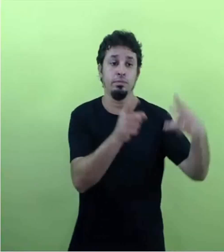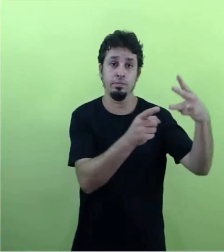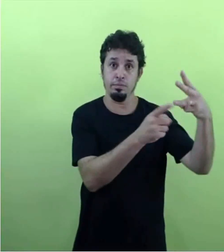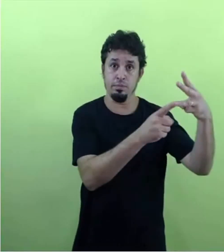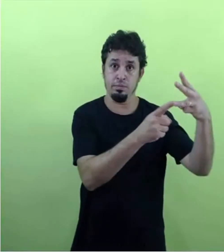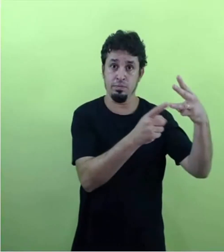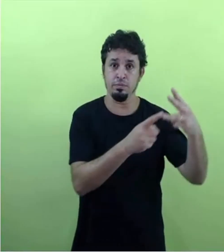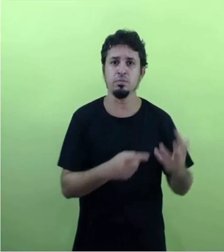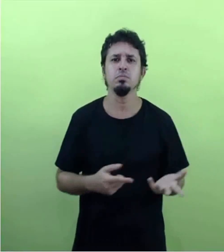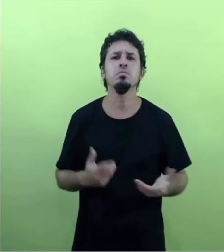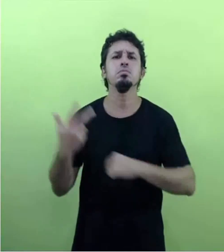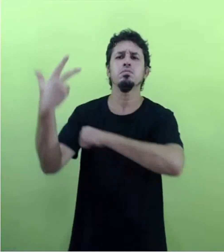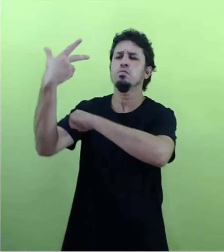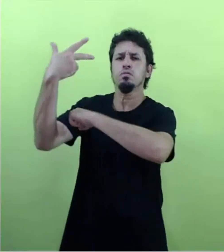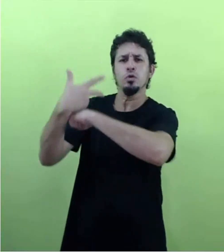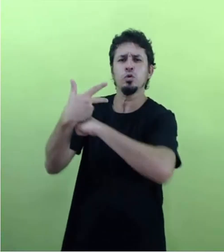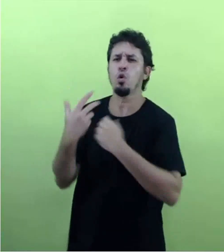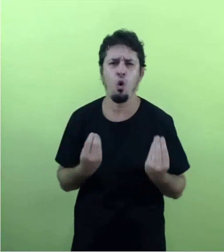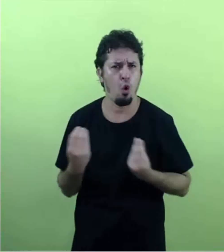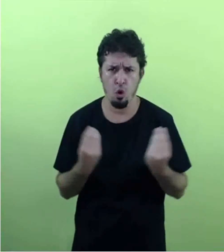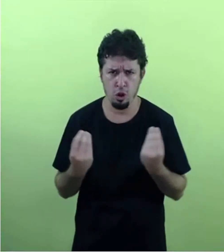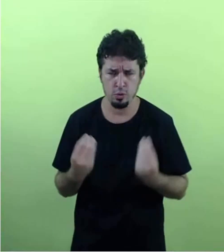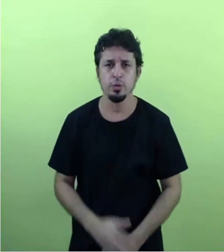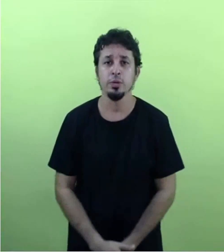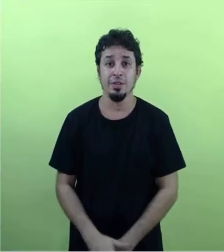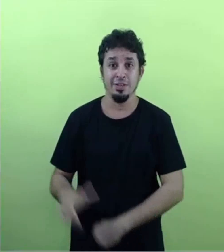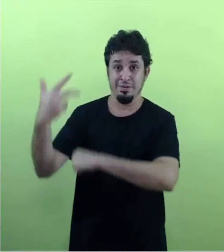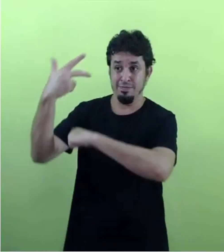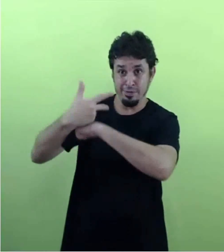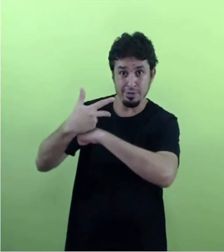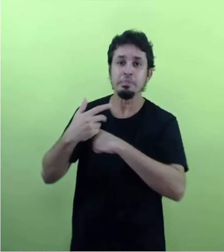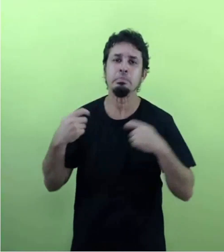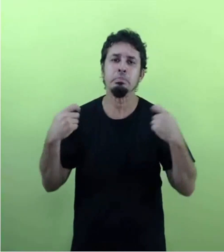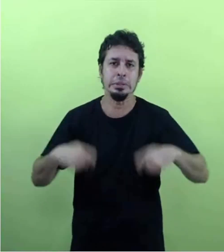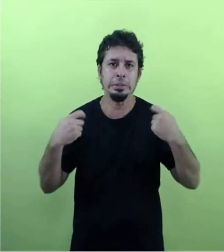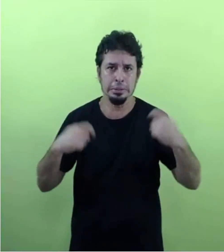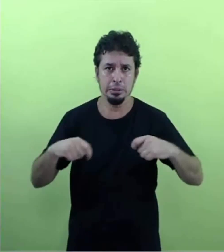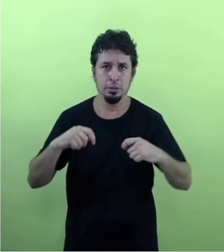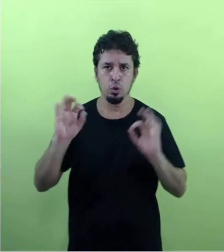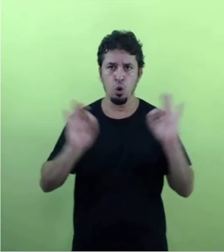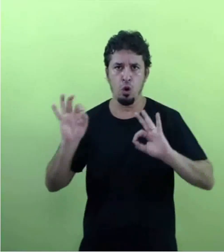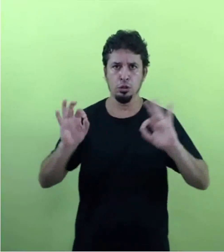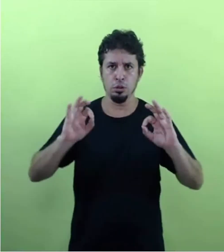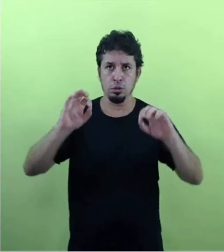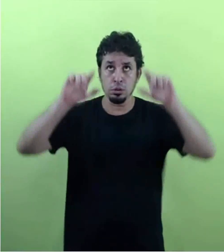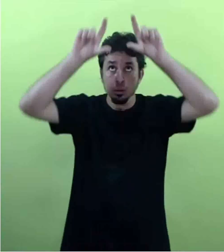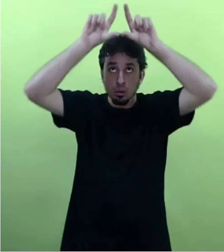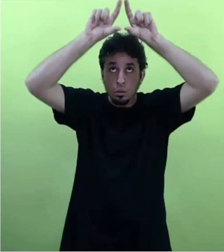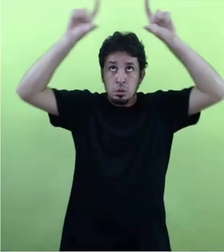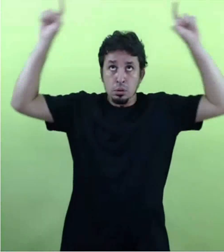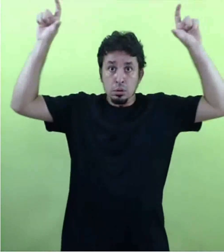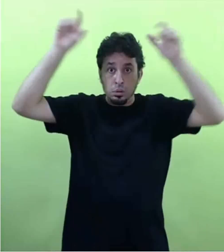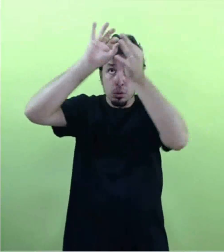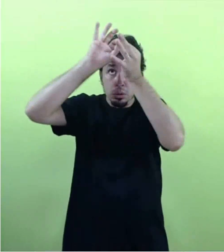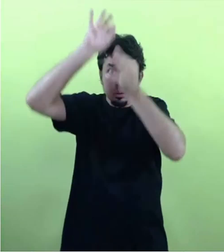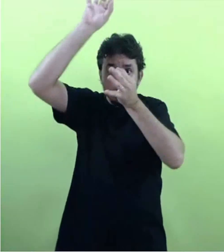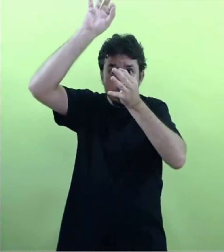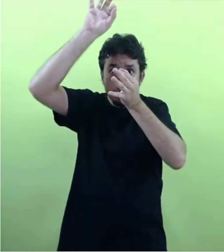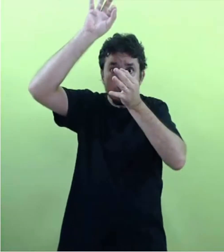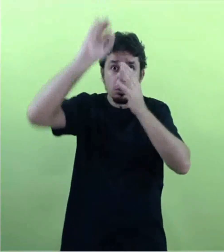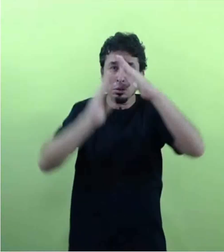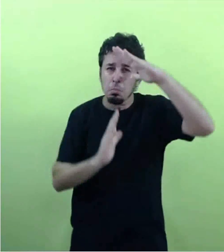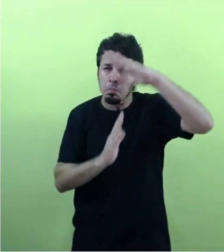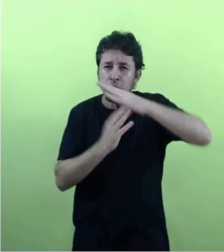A posição da câmera deve ter a seguinte configuração. A parte superior. O quadro superior da câmera